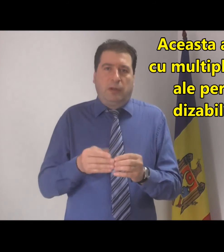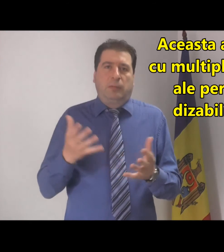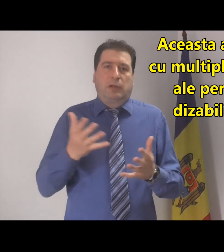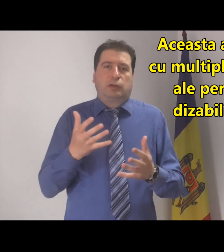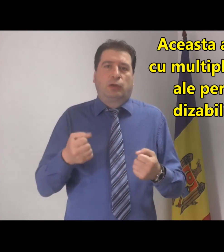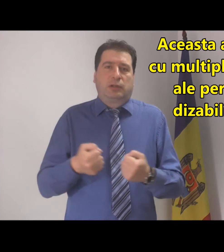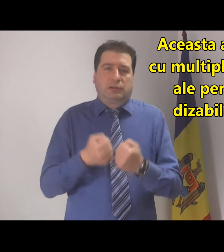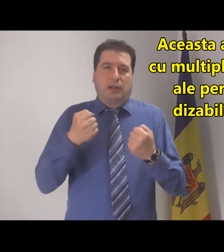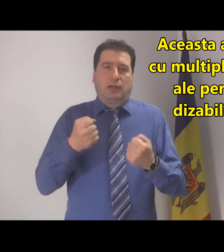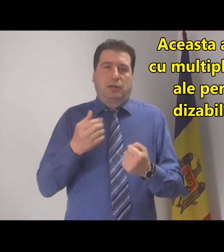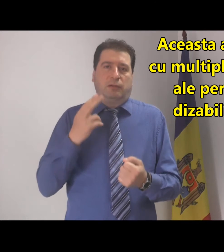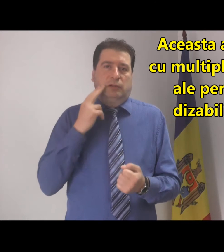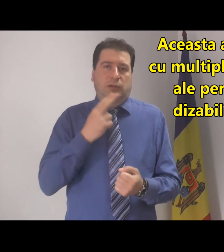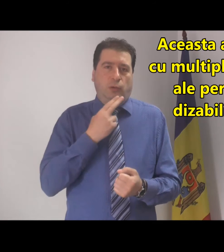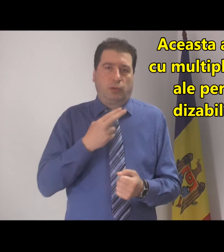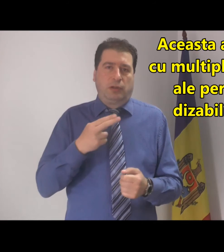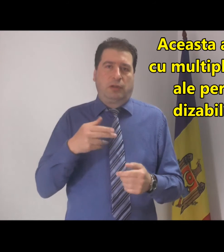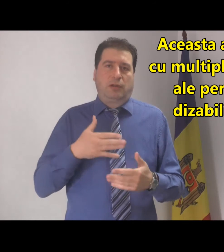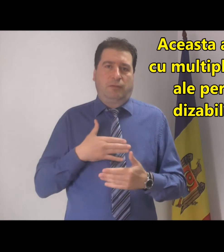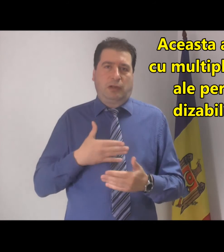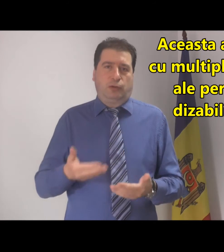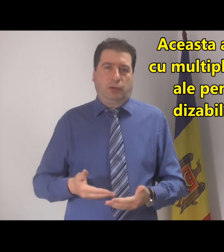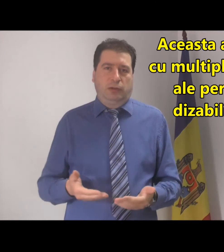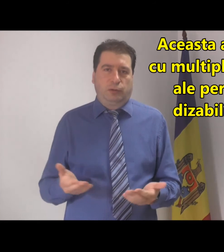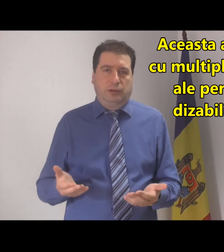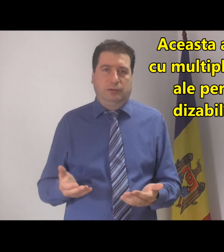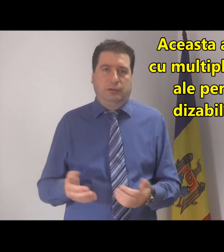проблемами, которые сталкиваются глухие в нашей жизни.